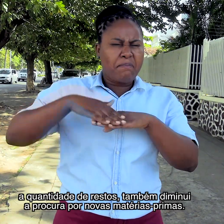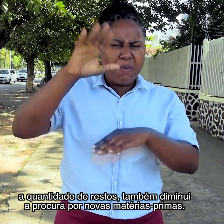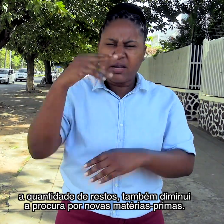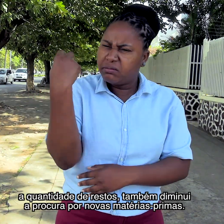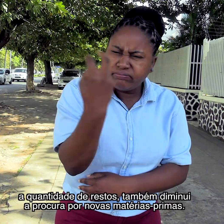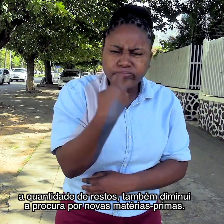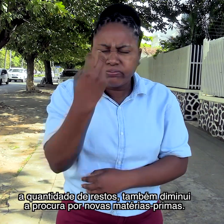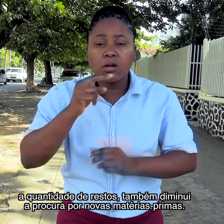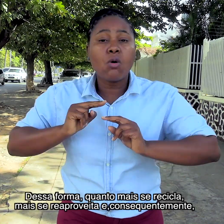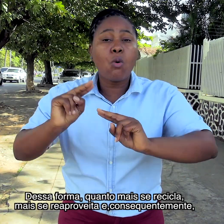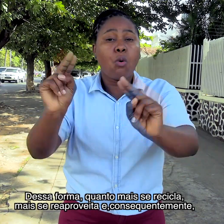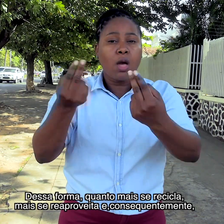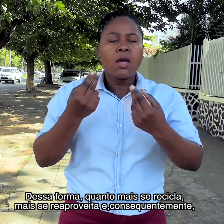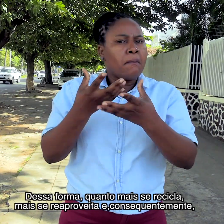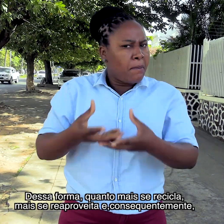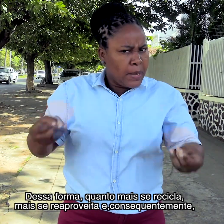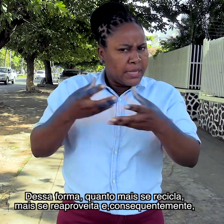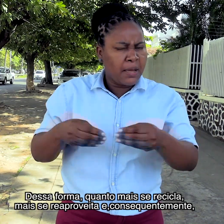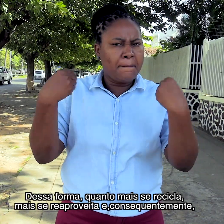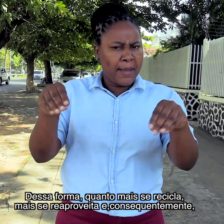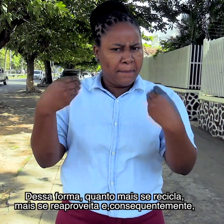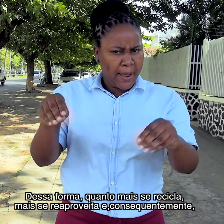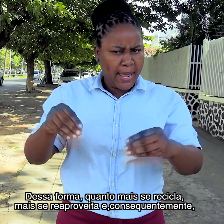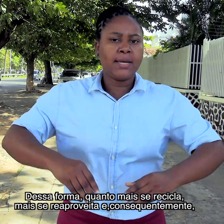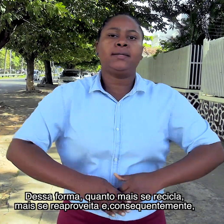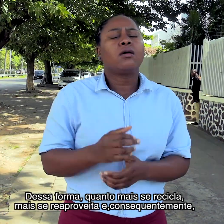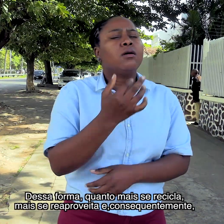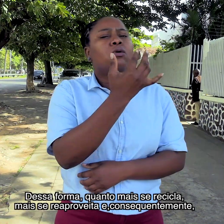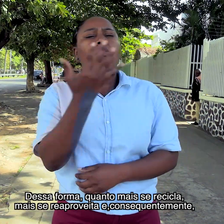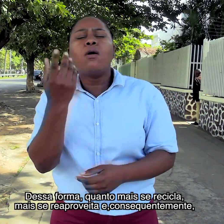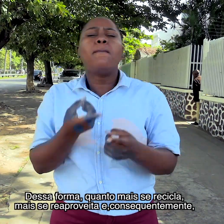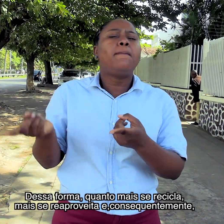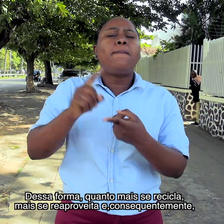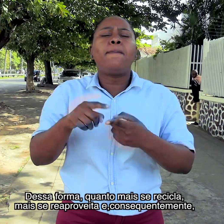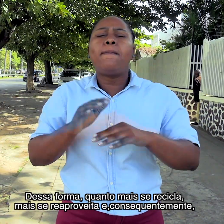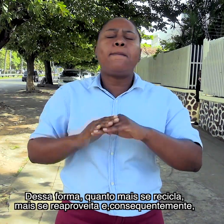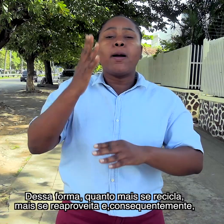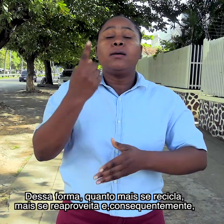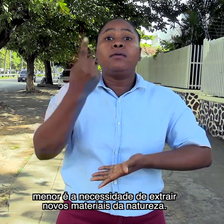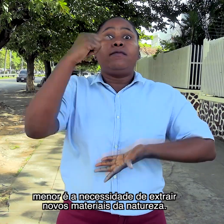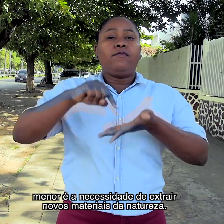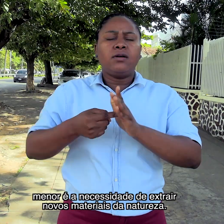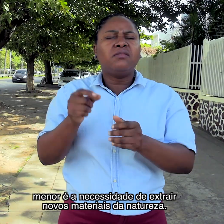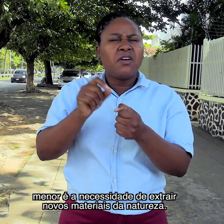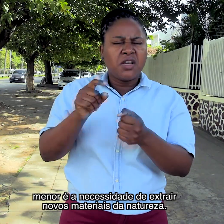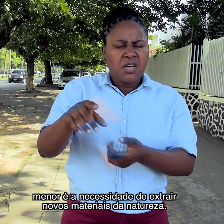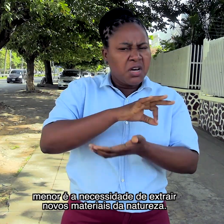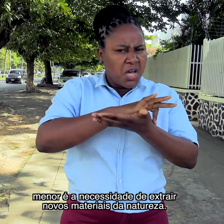novas matérias-primas. Dessa forma, quanto mais se recicla, mais se reaproveita e, consequentemente, menor é a necessidade de